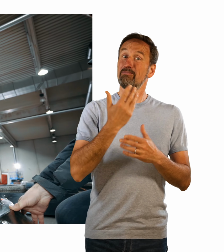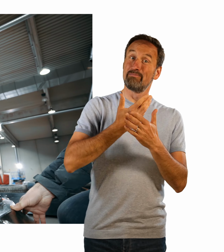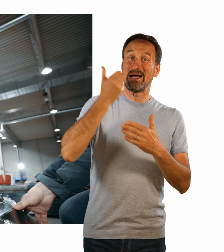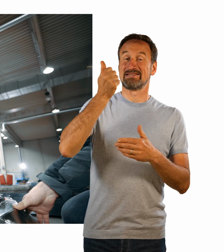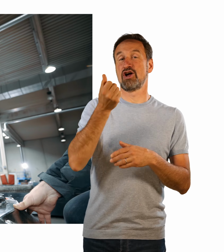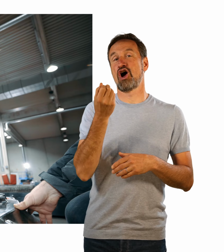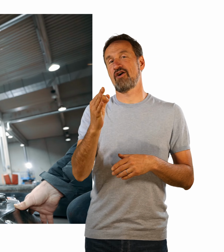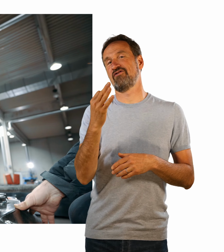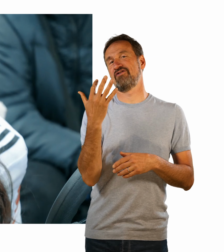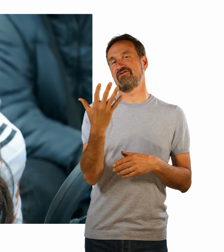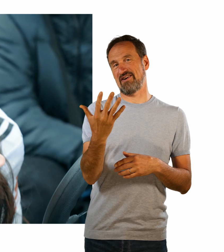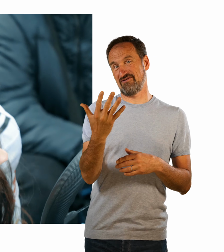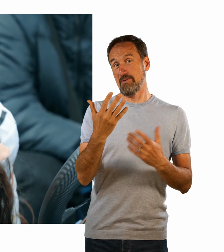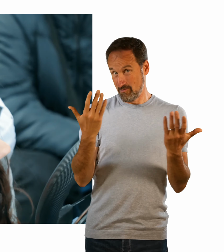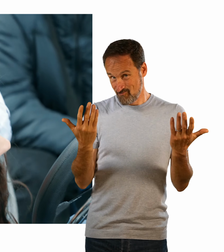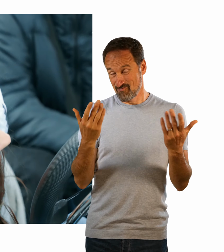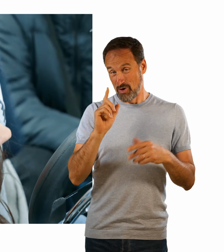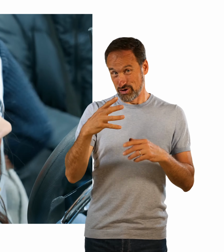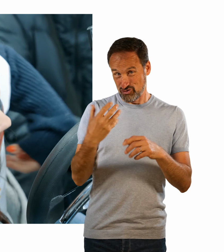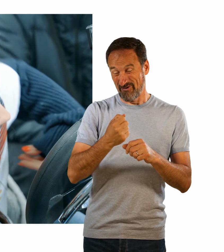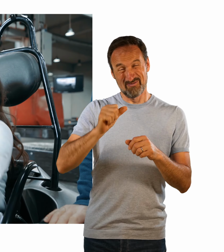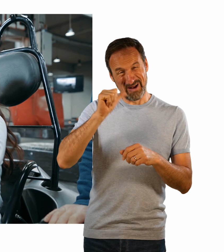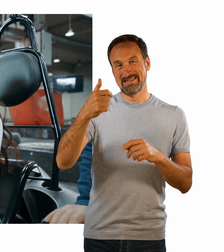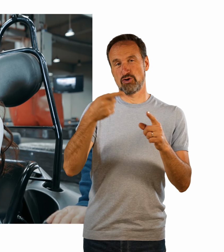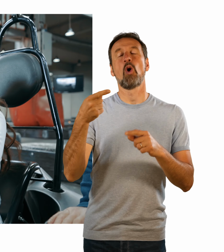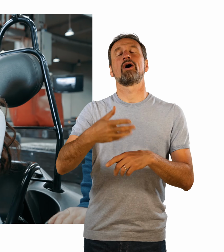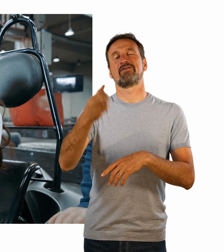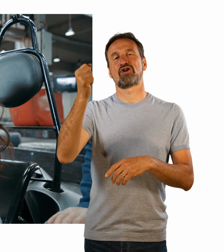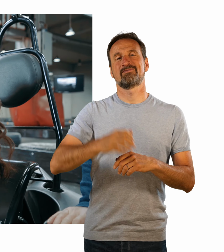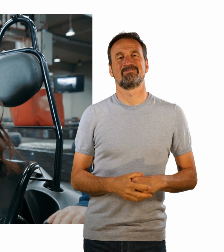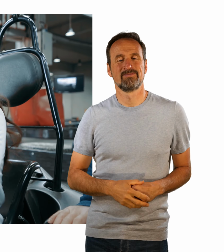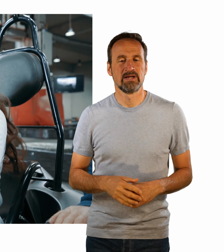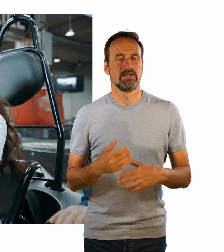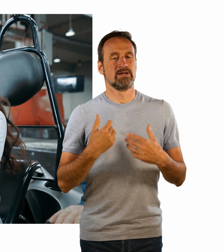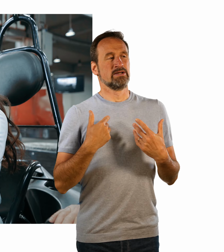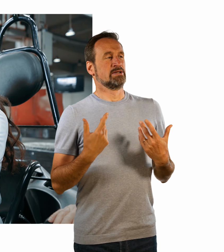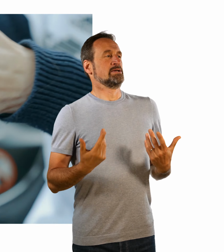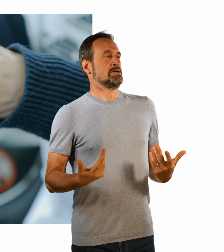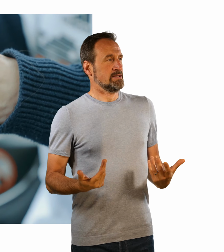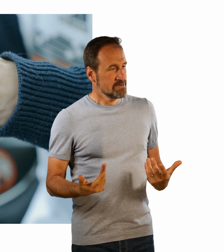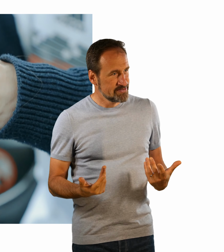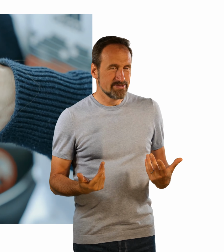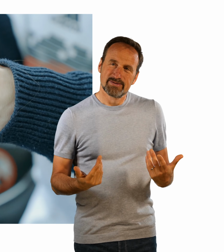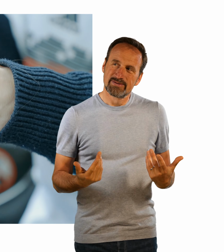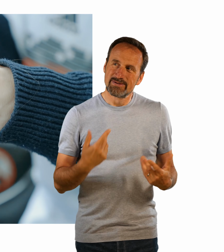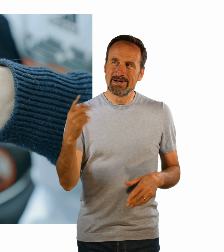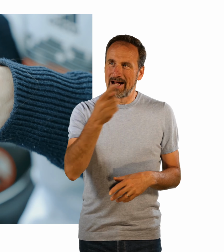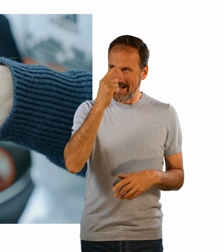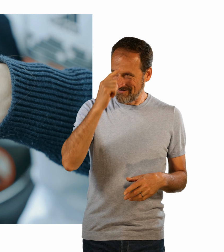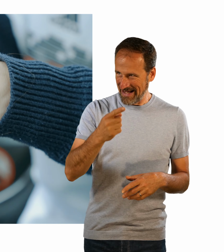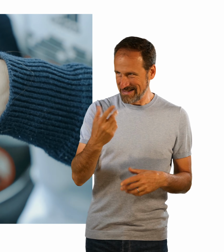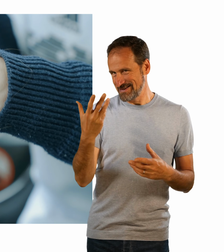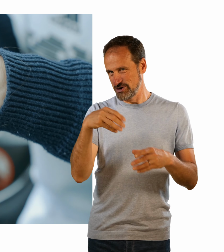Wer Joint schon ein bisschen länger verfolgt, weiß ja, dass ich eine hervorragende Fahrerin bin. Mit dem